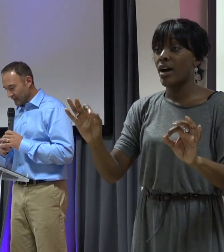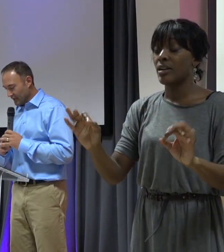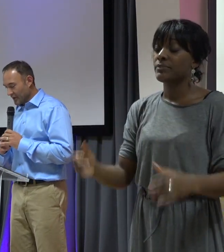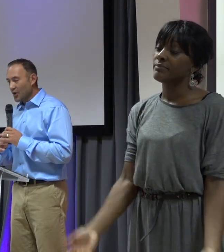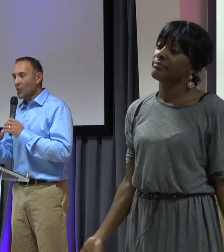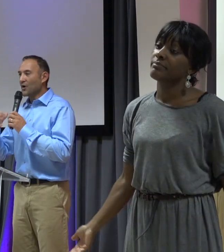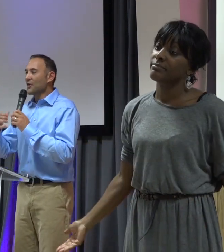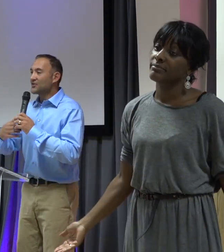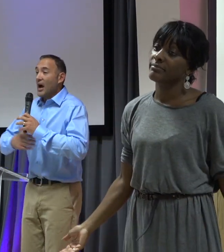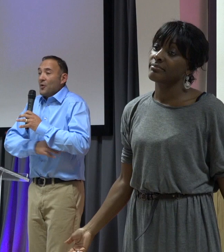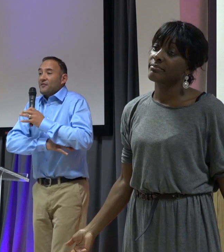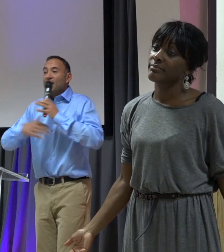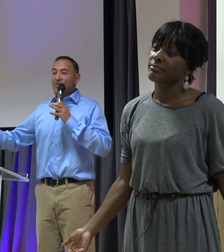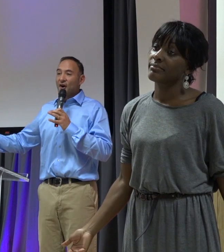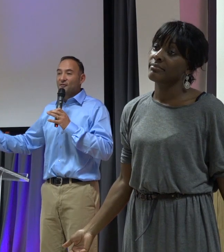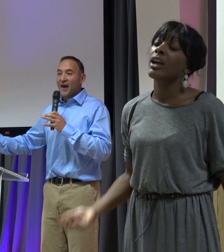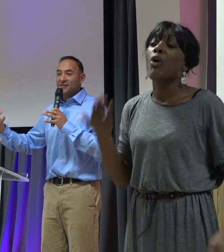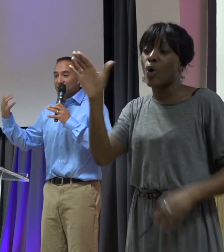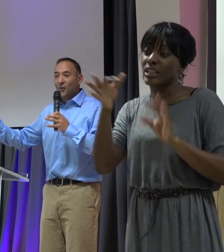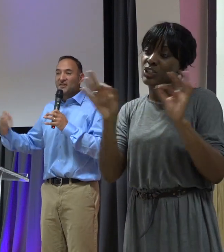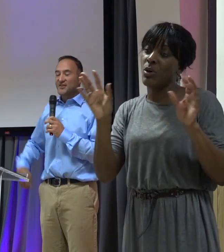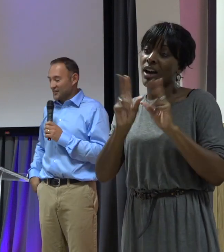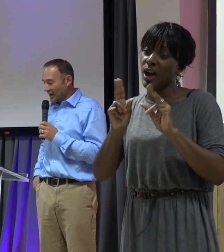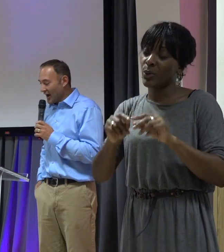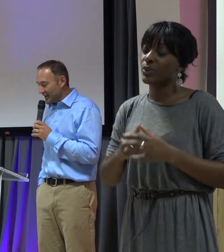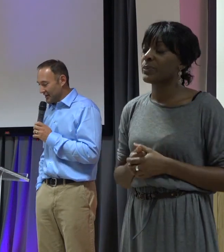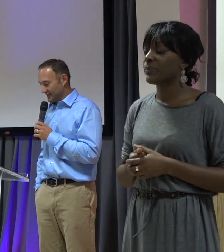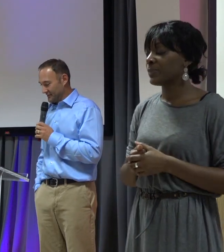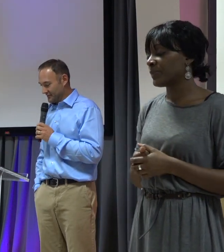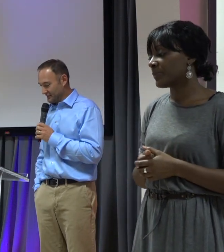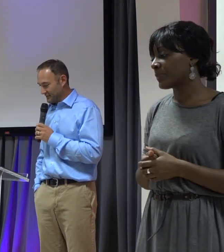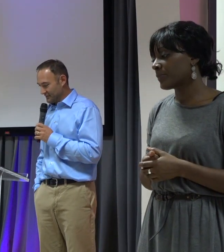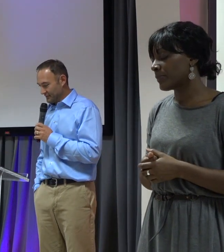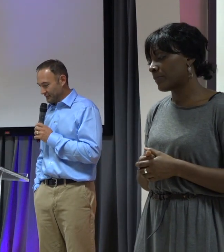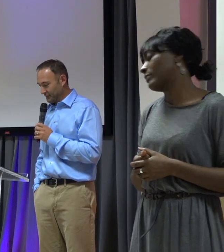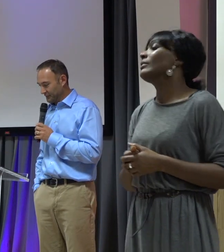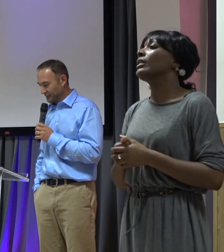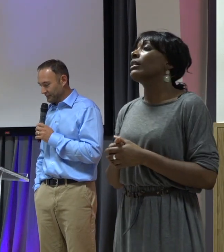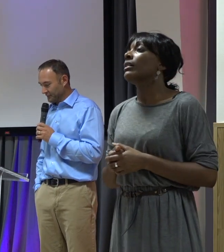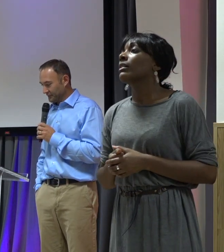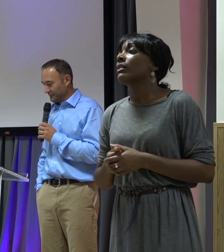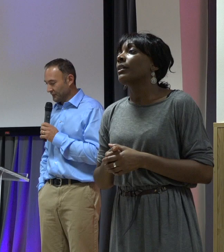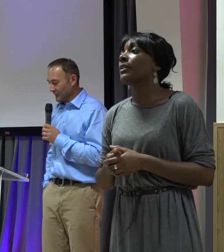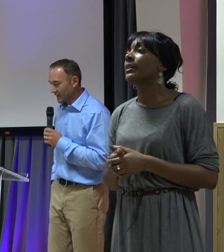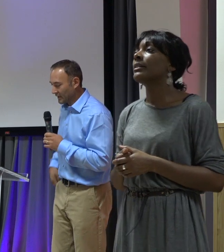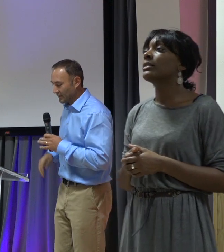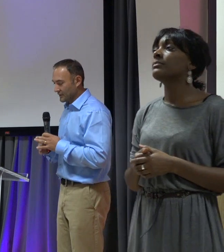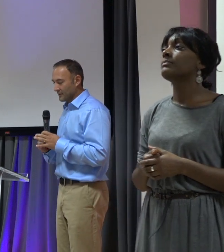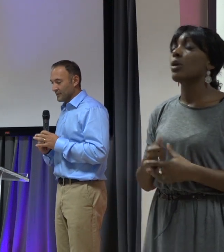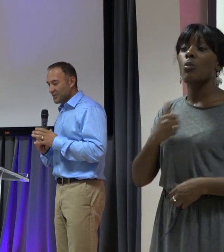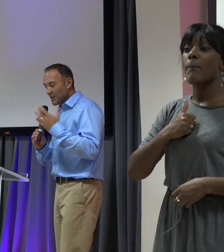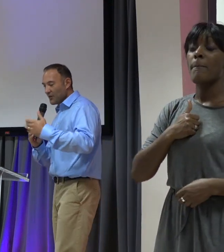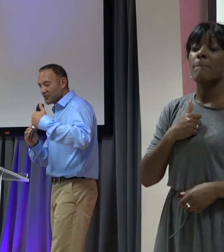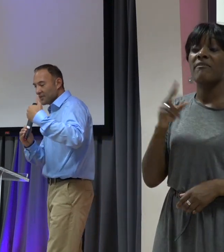histoire à te raconter. One of those I would have never thought of that stories that God did. Une autre histoire que je n'aurais jamais pensé comme ça